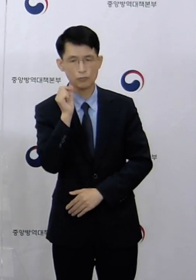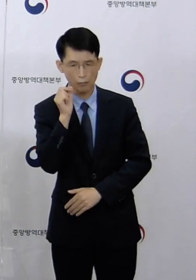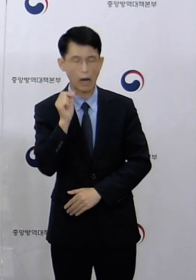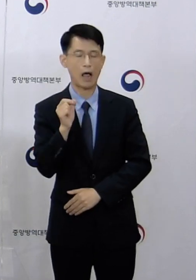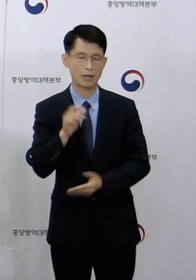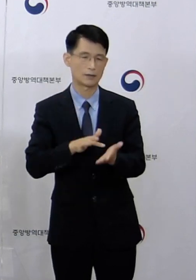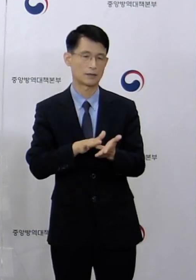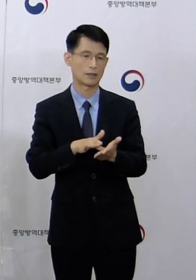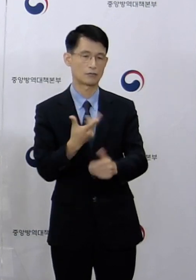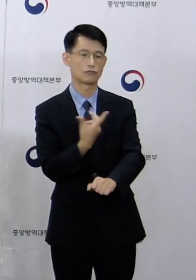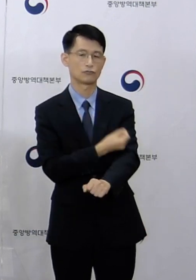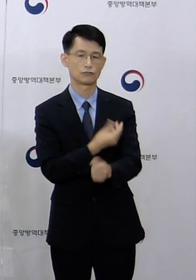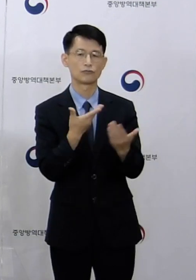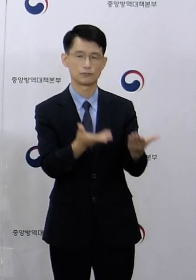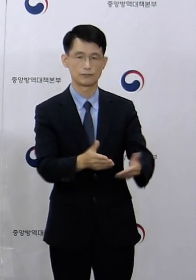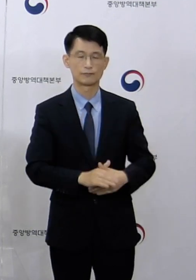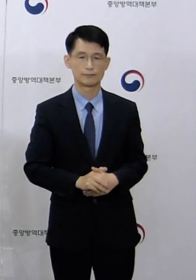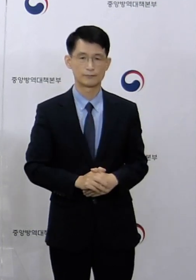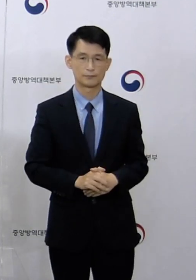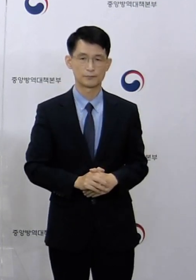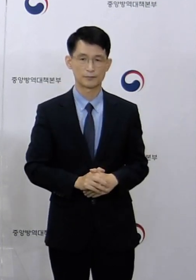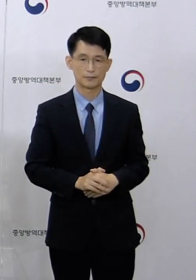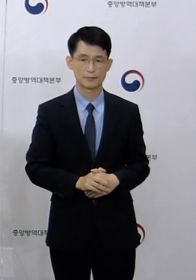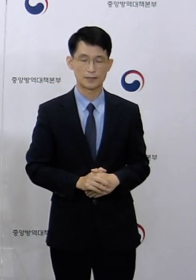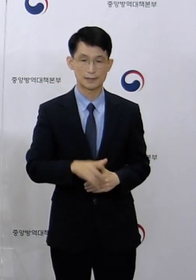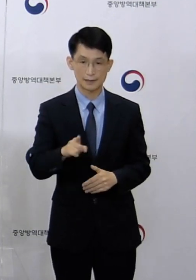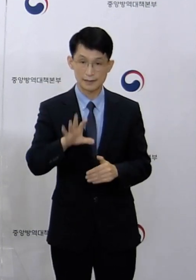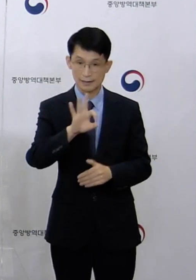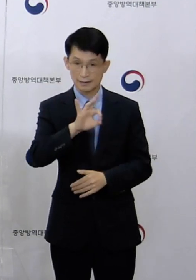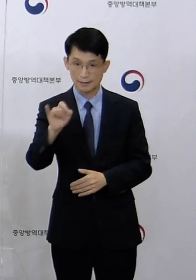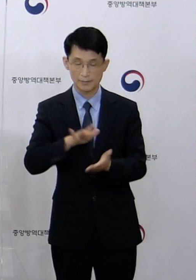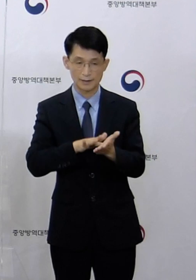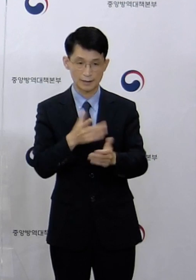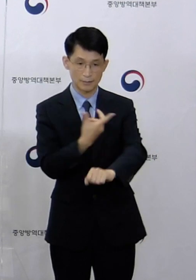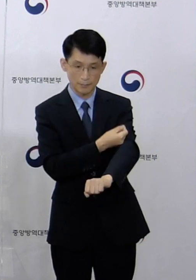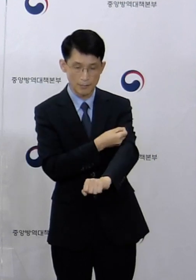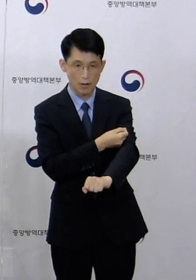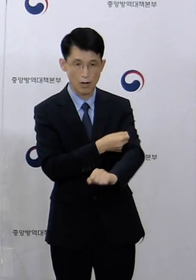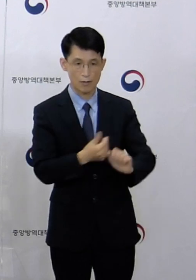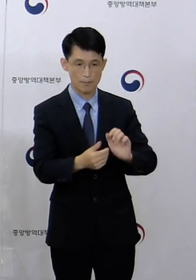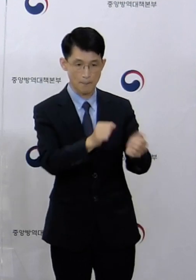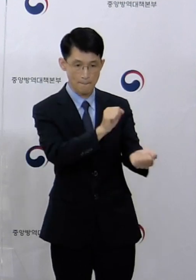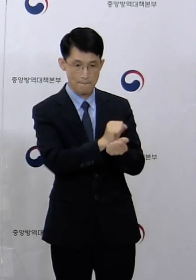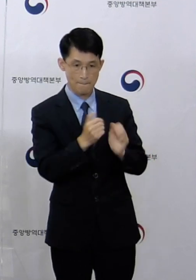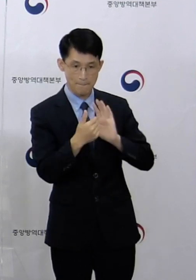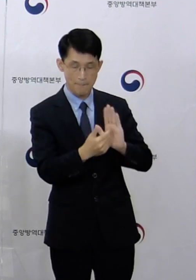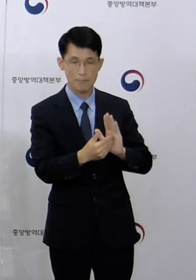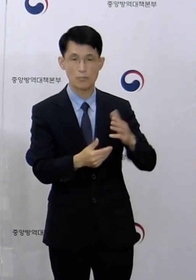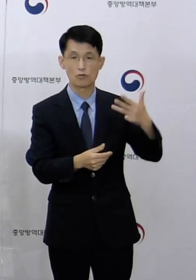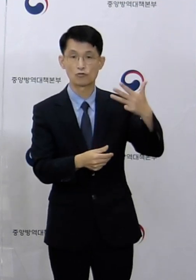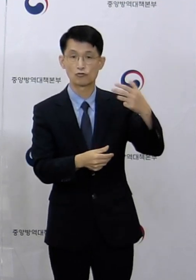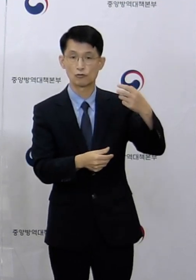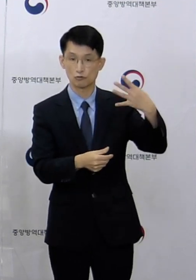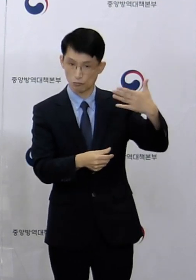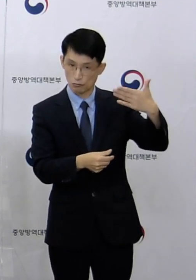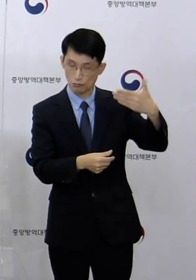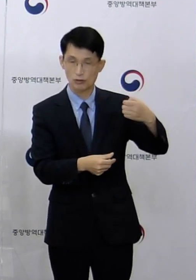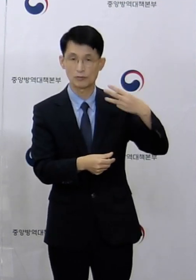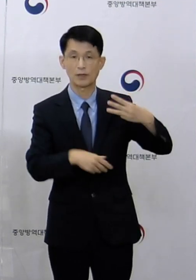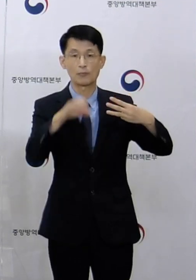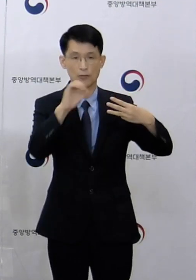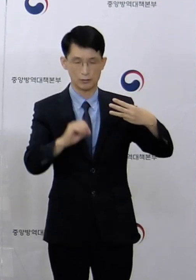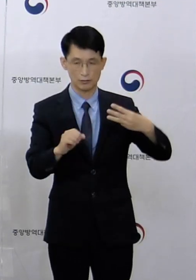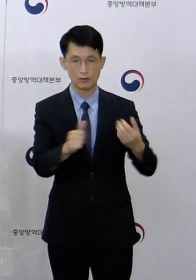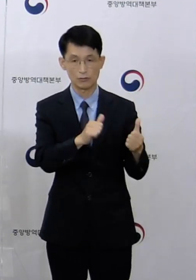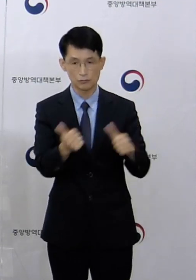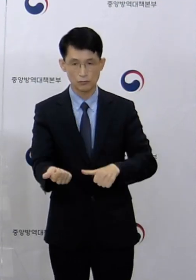항체 주사제입니다. 이브실드는 투약 시 감염은 93%, 중증 및 사망은 50%가 감소하는